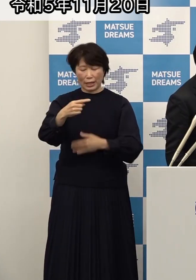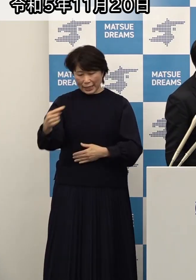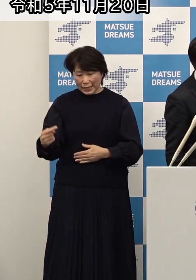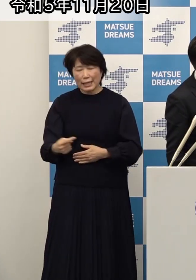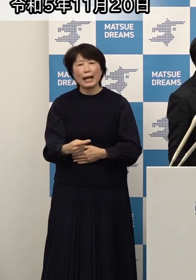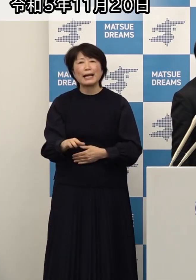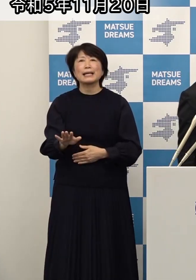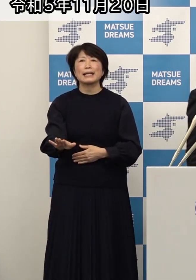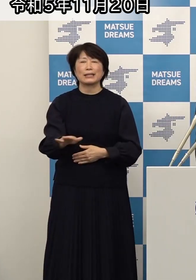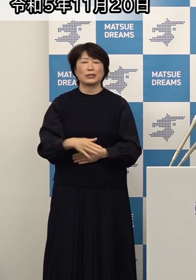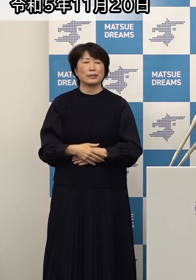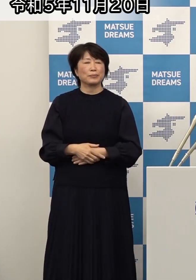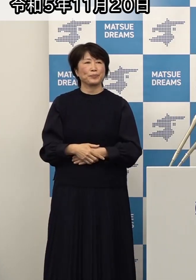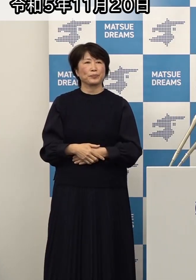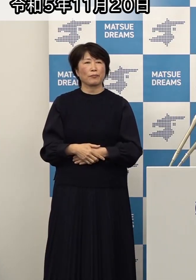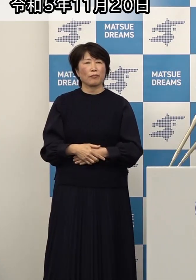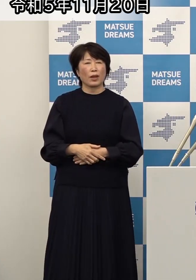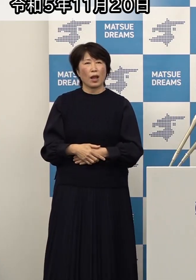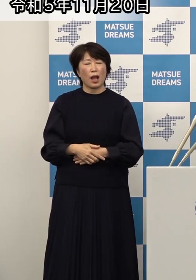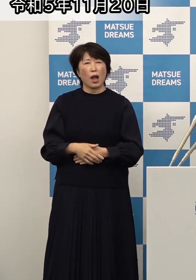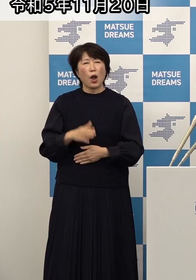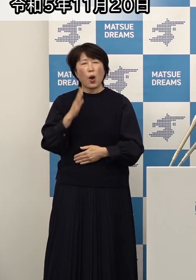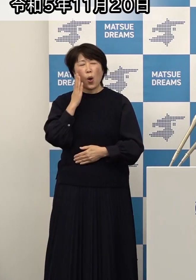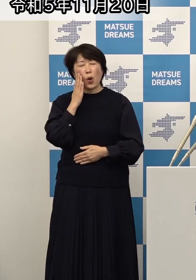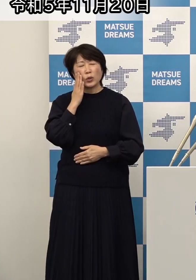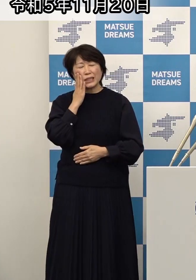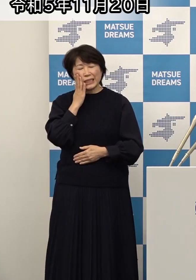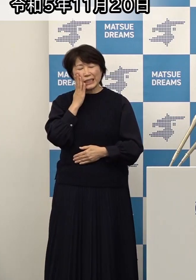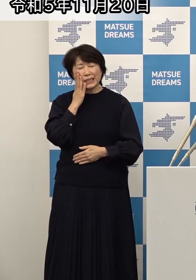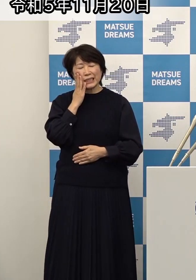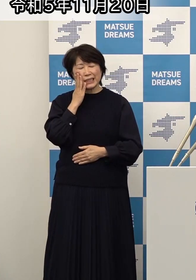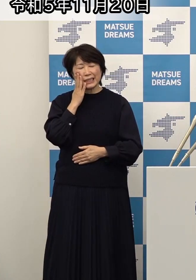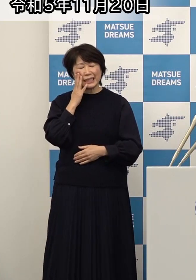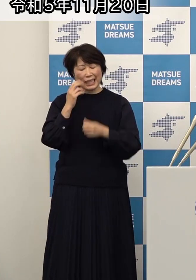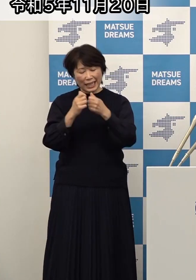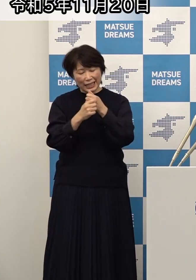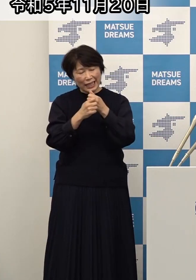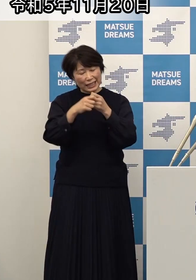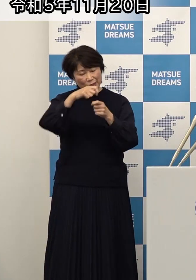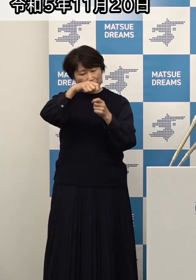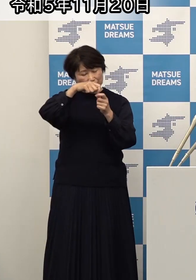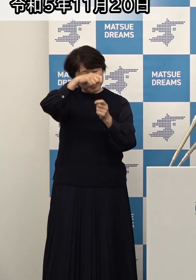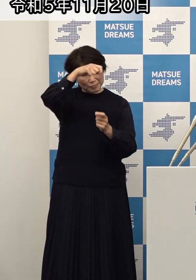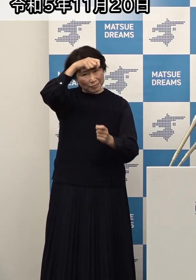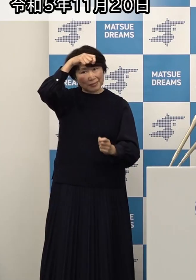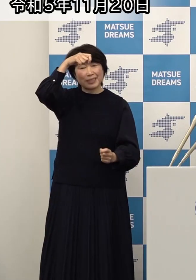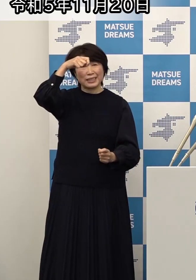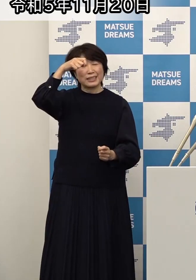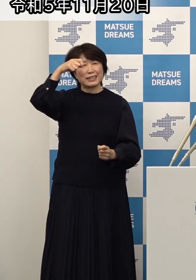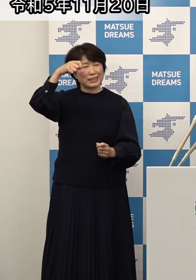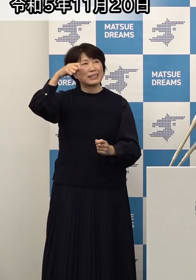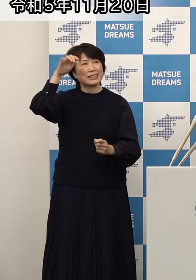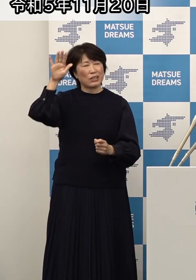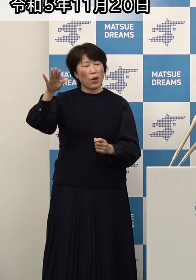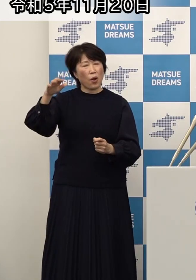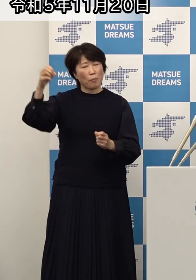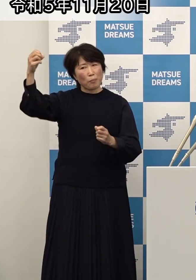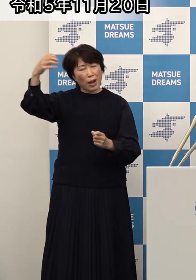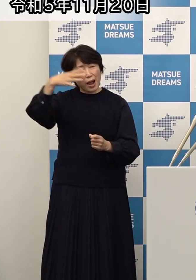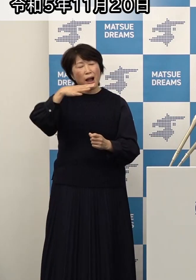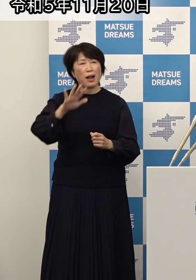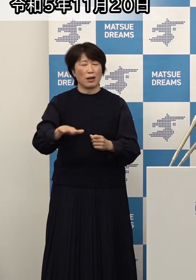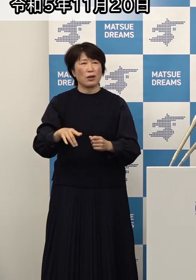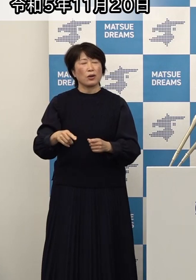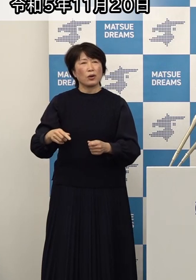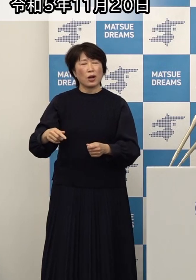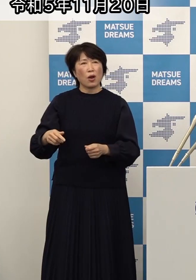施いたします。またおいしい干し柿をみんなで作ろうということで、東出雲町のですね、畑地区から講師の方を招